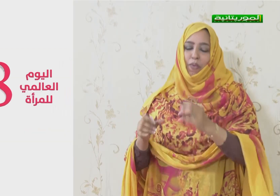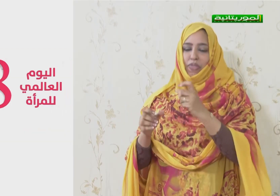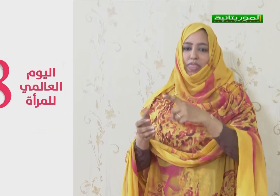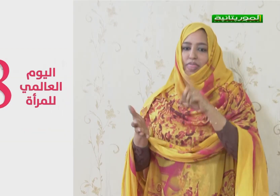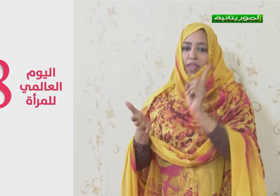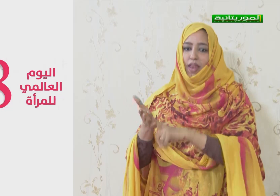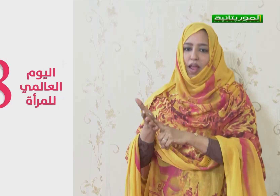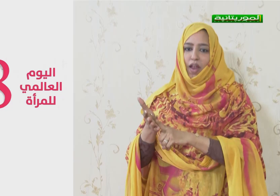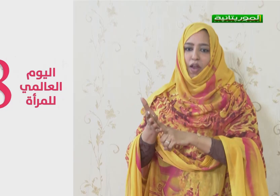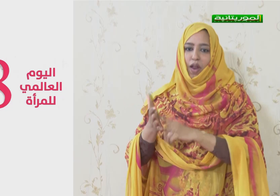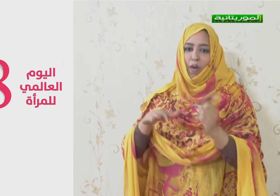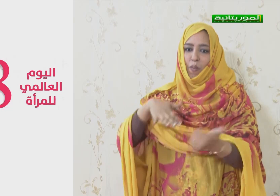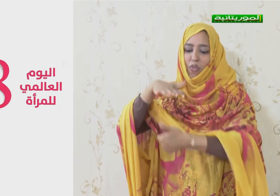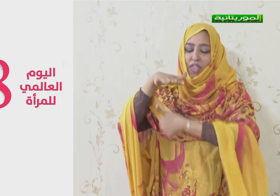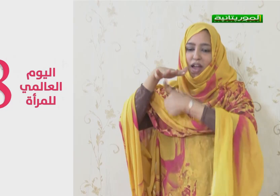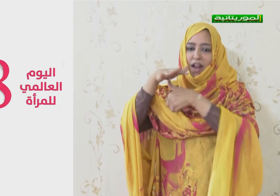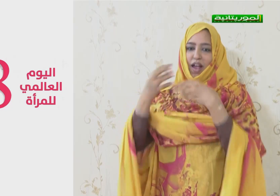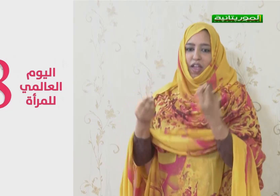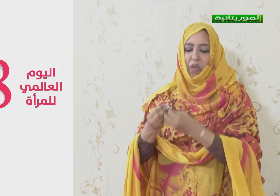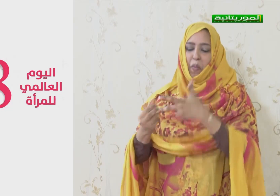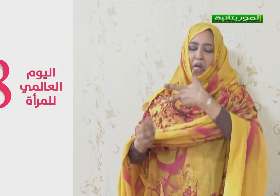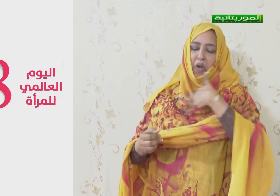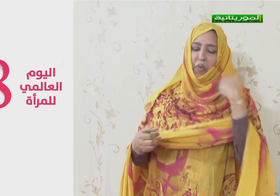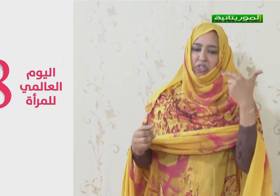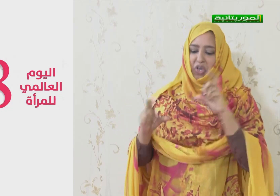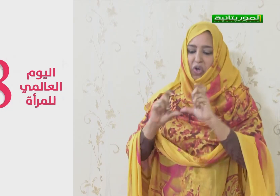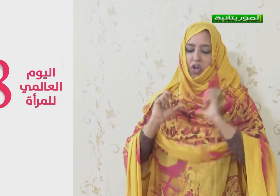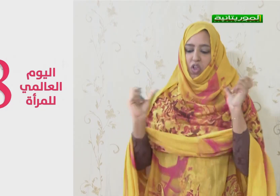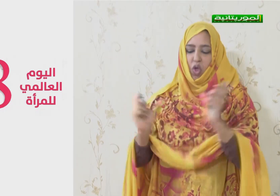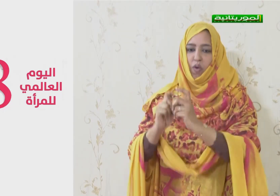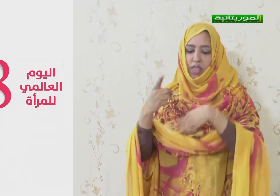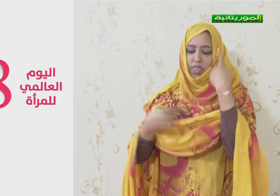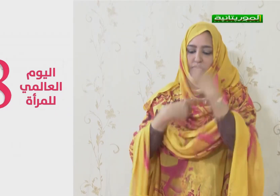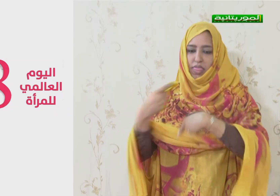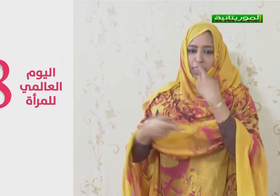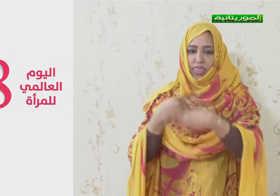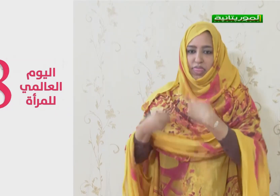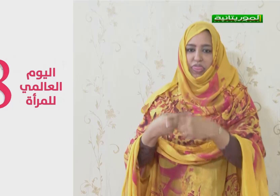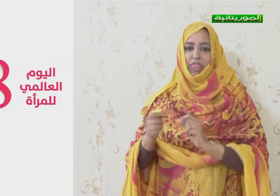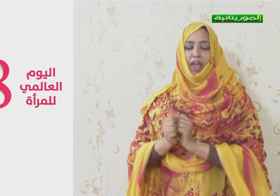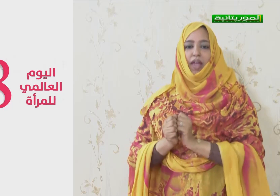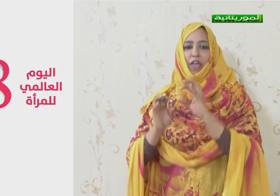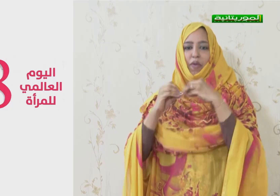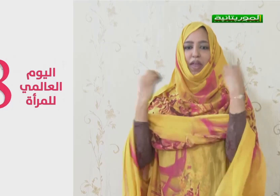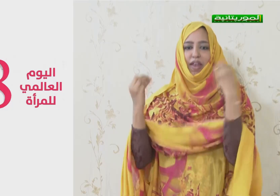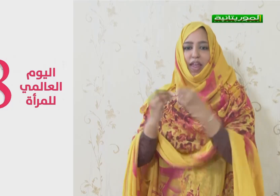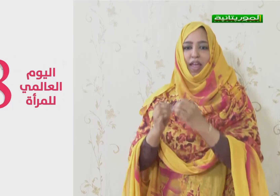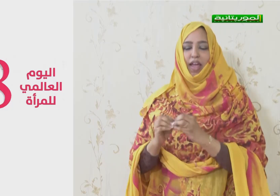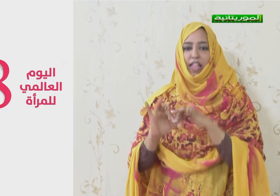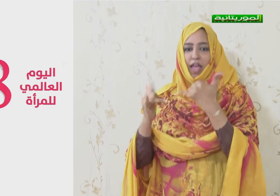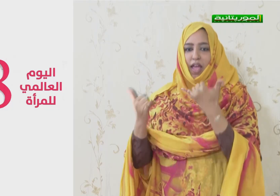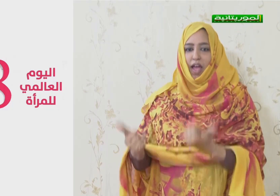من خلال إقامة مجموعة من المؤتمرات والندوات. وأشارت هذه الفعاليات بكافة أشكالها المتنوعة إلى